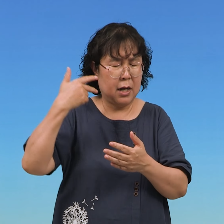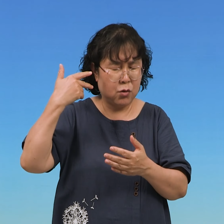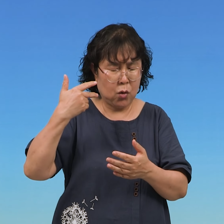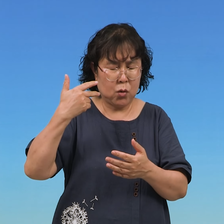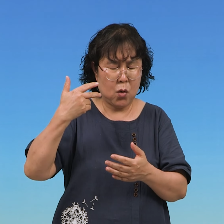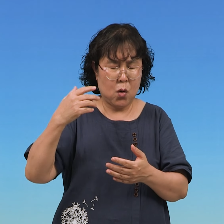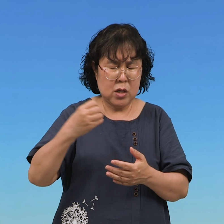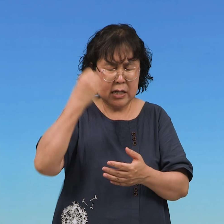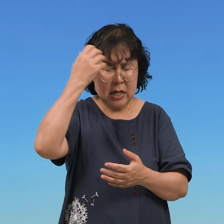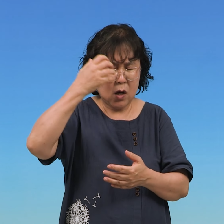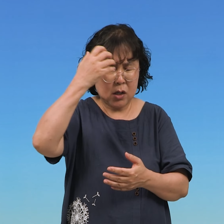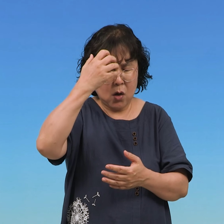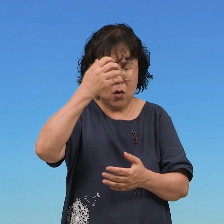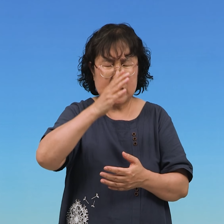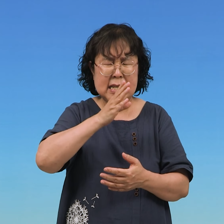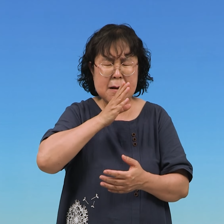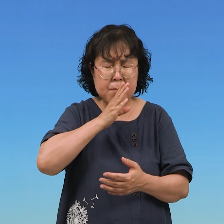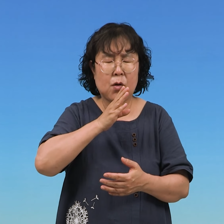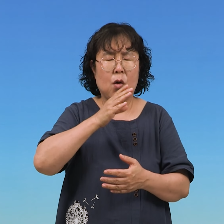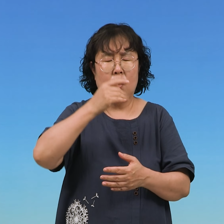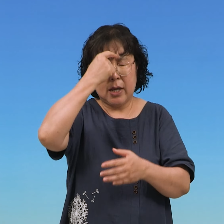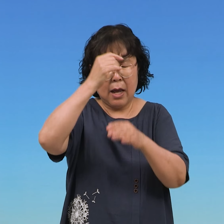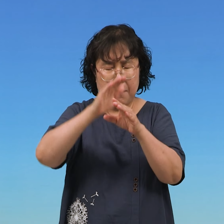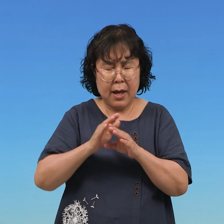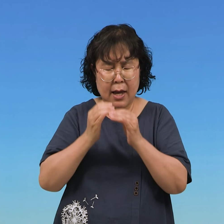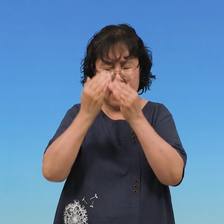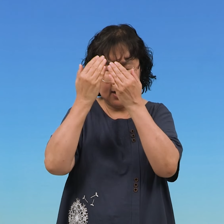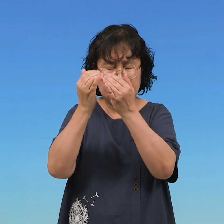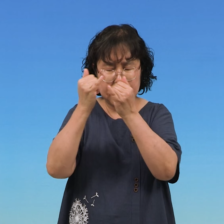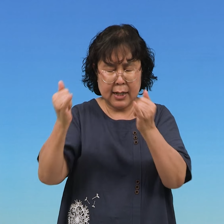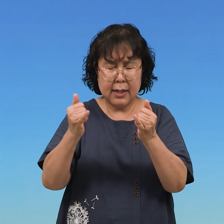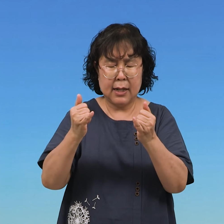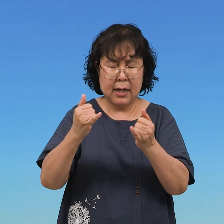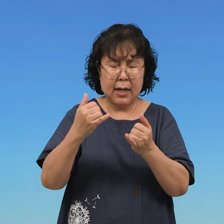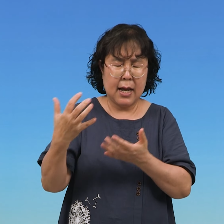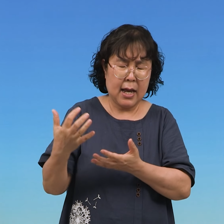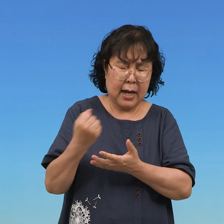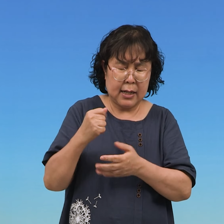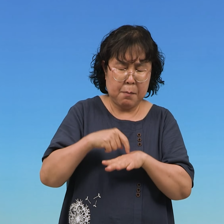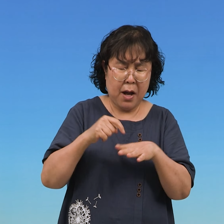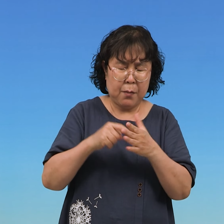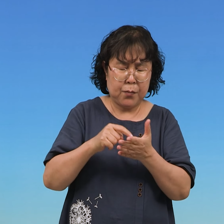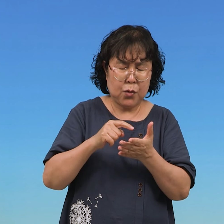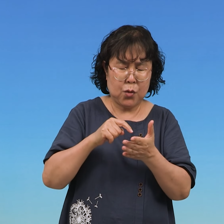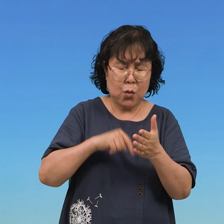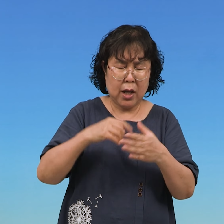진정으로, 신령과 진정으로 예배 드린 자들이 누리는 마음의 평강을 한 주